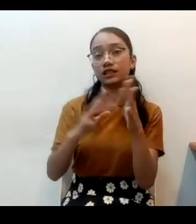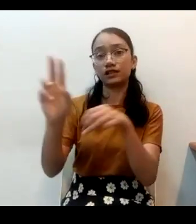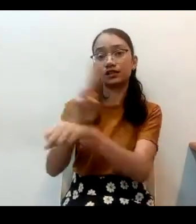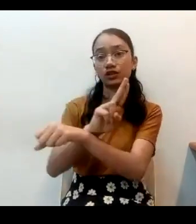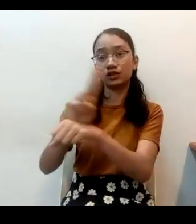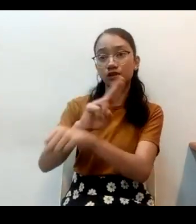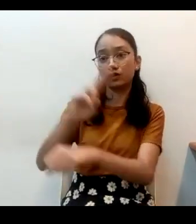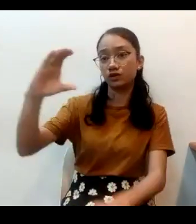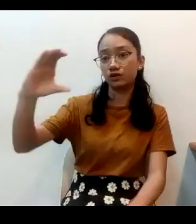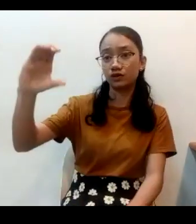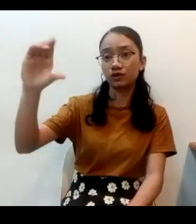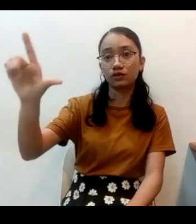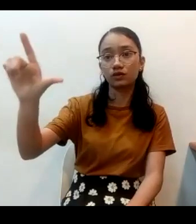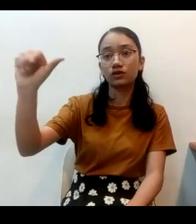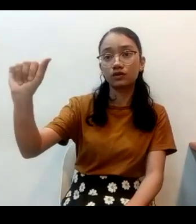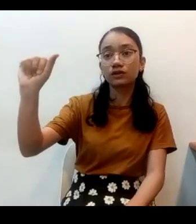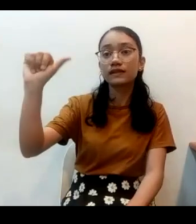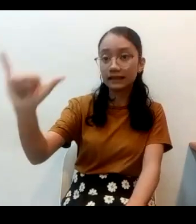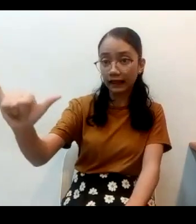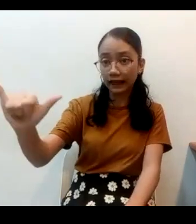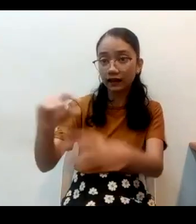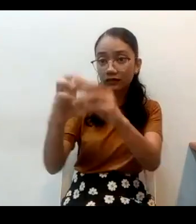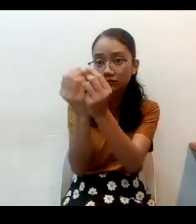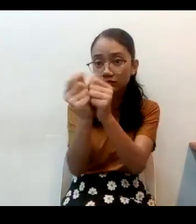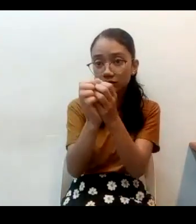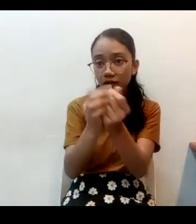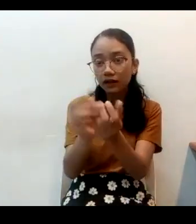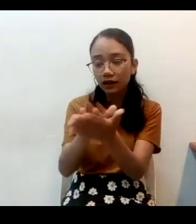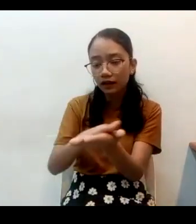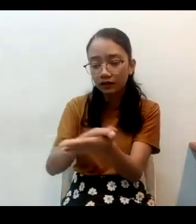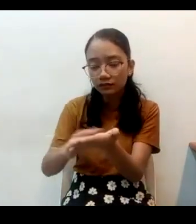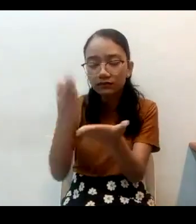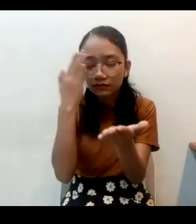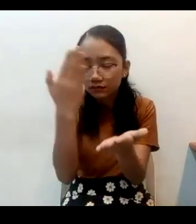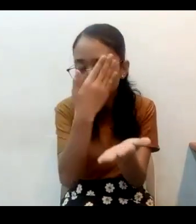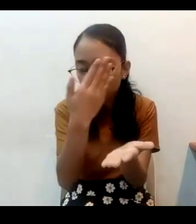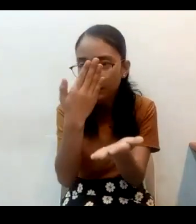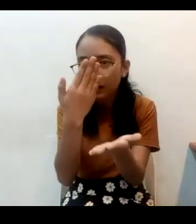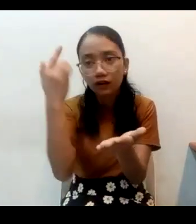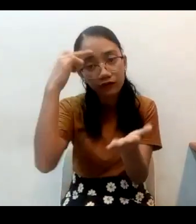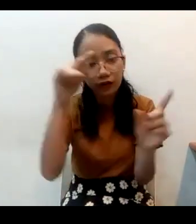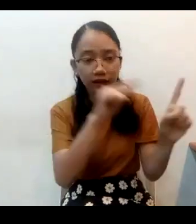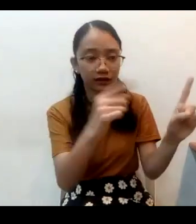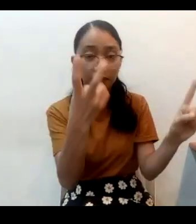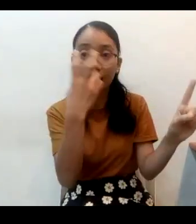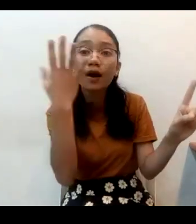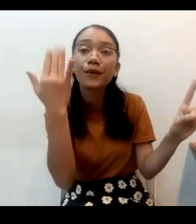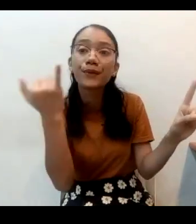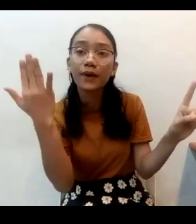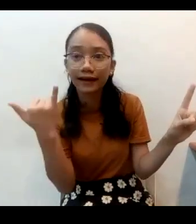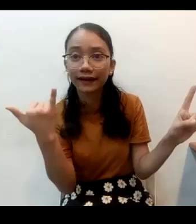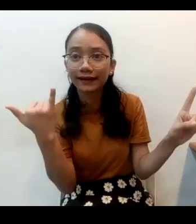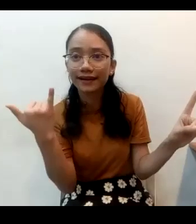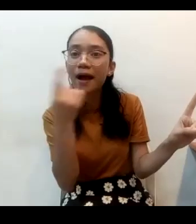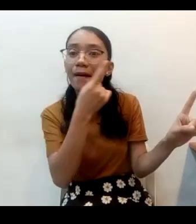Kundi kanya pong pinahiran pa ng putik yung kanyang mata. Why? Bakit po kaya? It shows us that